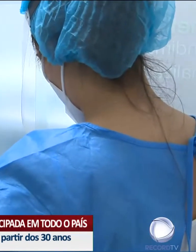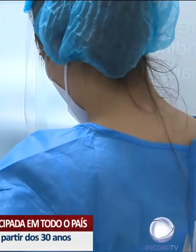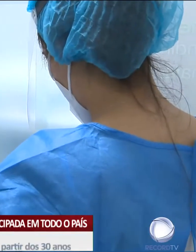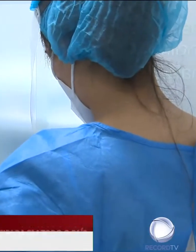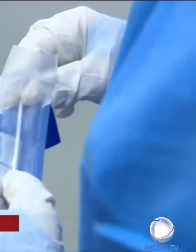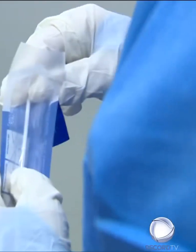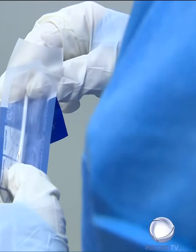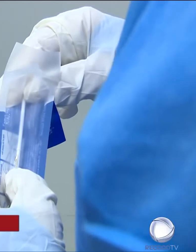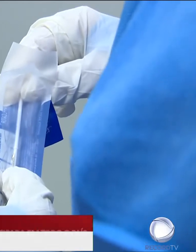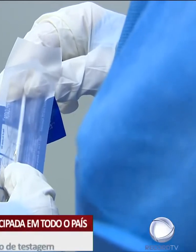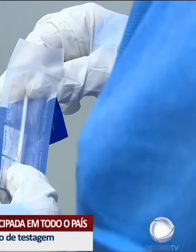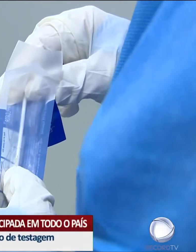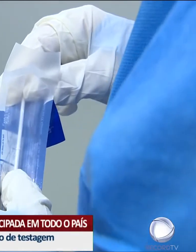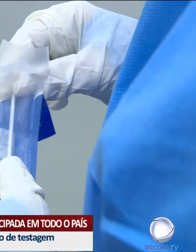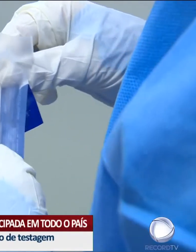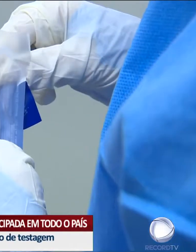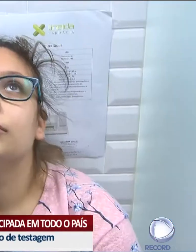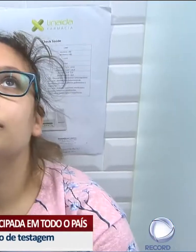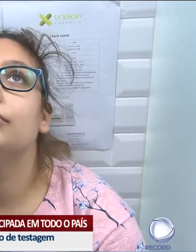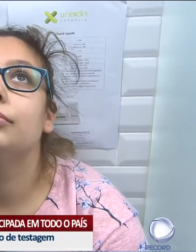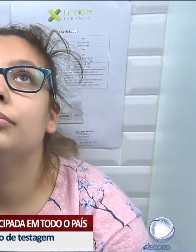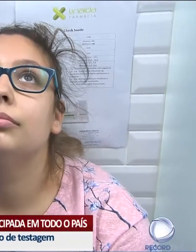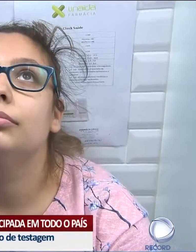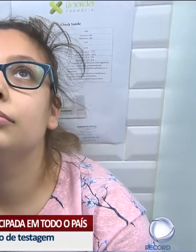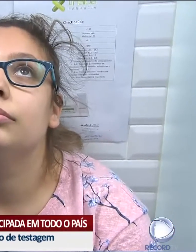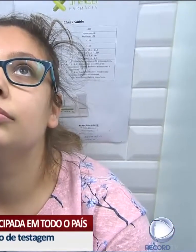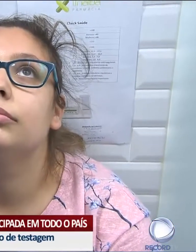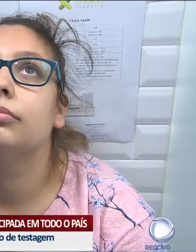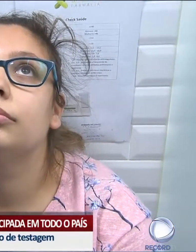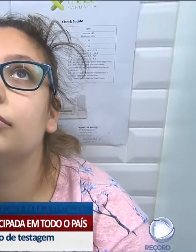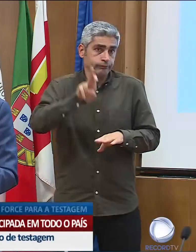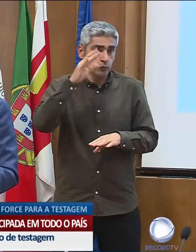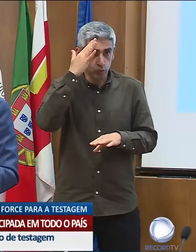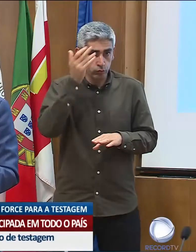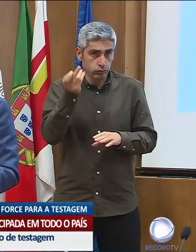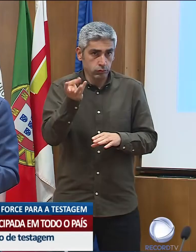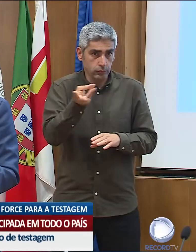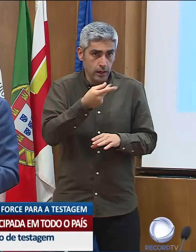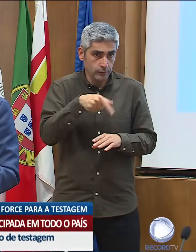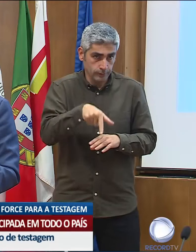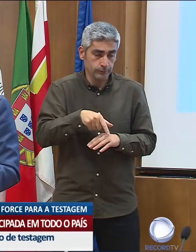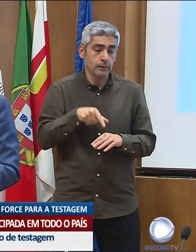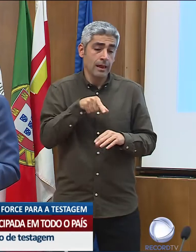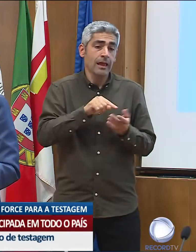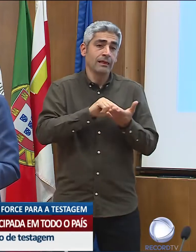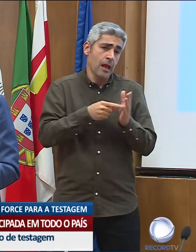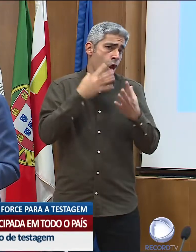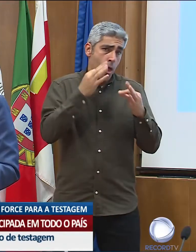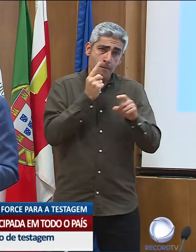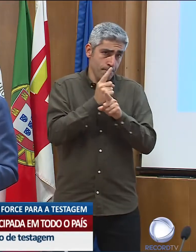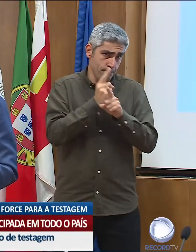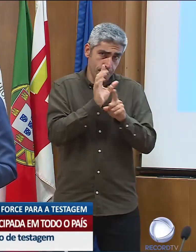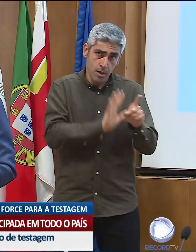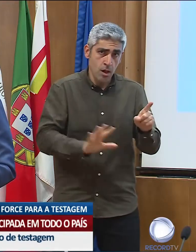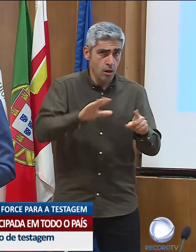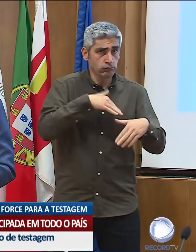do Tejo, a aposta vai para a testagem massiva, de forma preventiva. Portanto, é uma testagem que é normal,